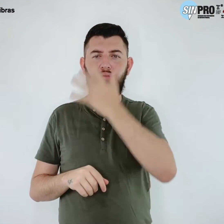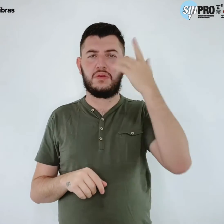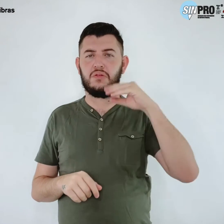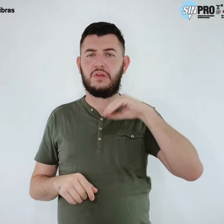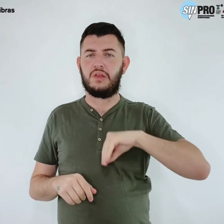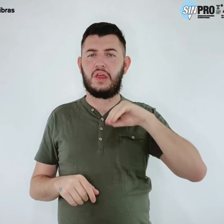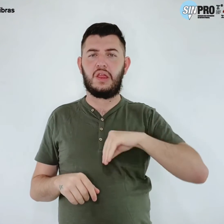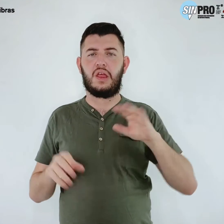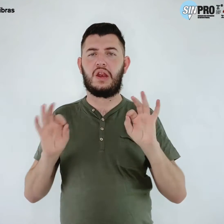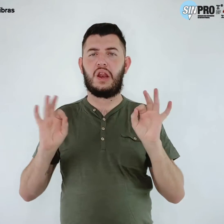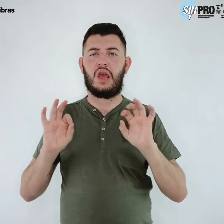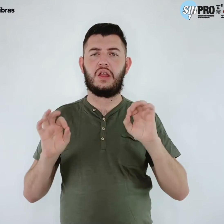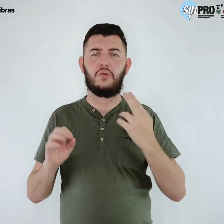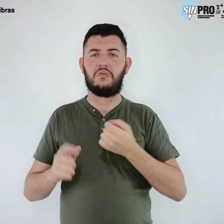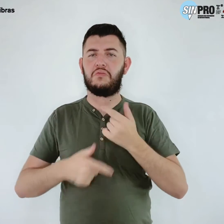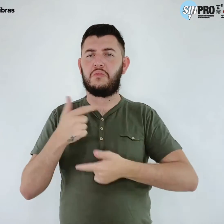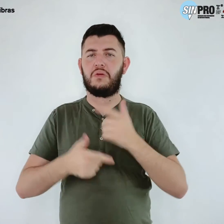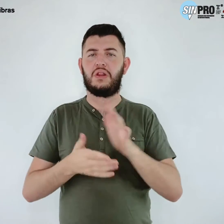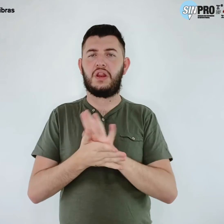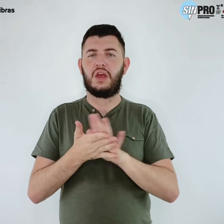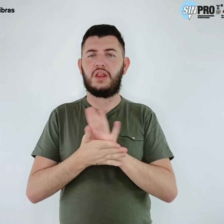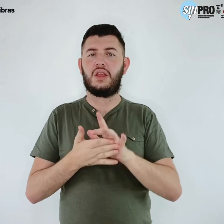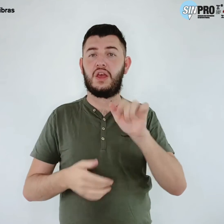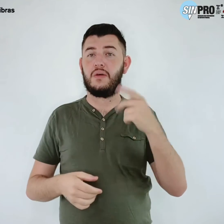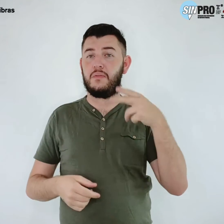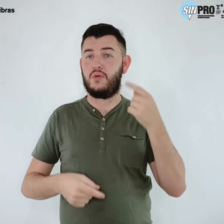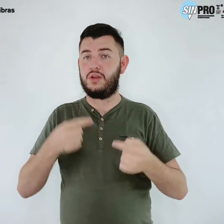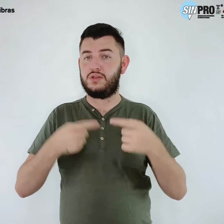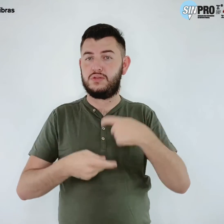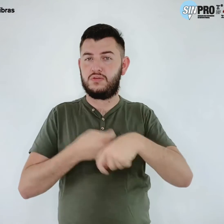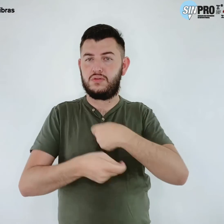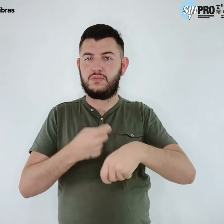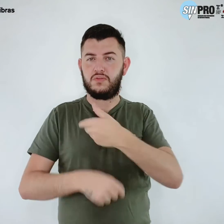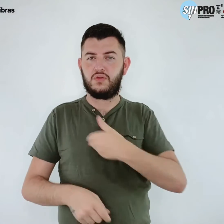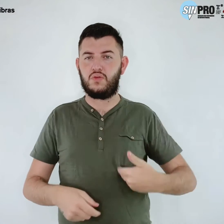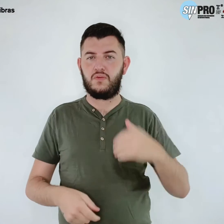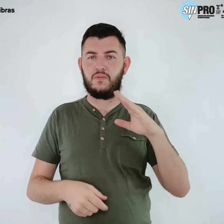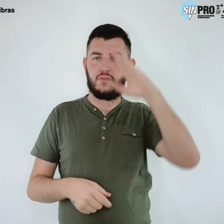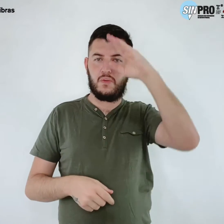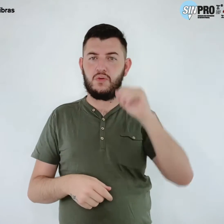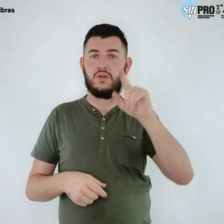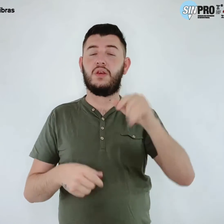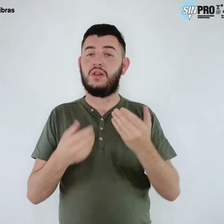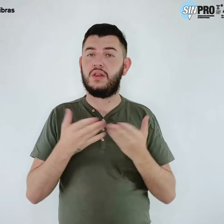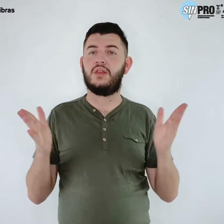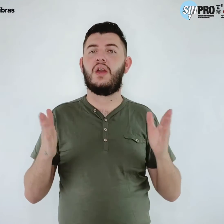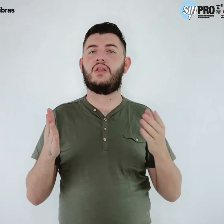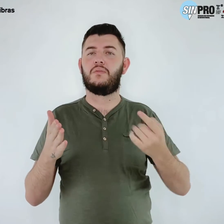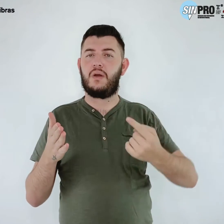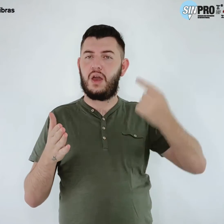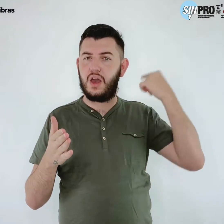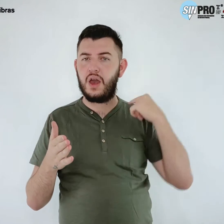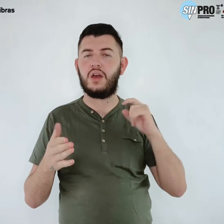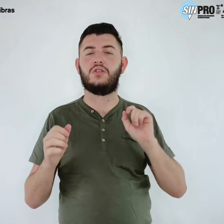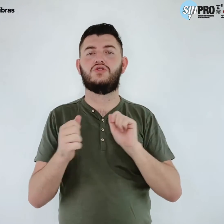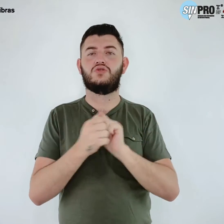miséria de quem não tem emprego nem renda é a política econômica do governo Jair Bolsonaro, iniciada com